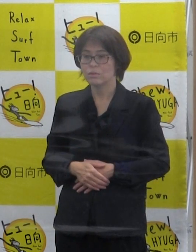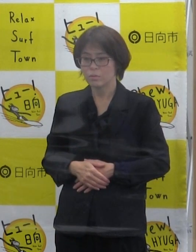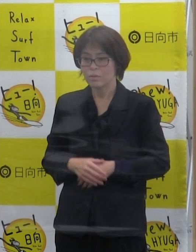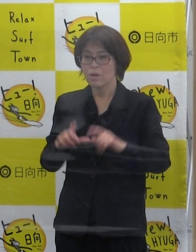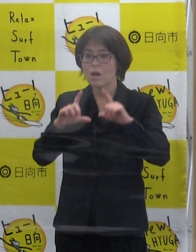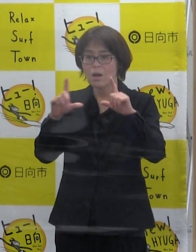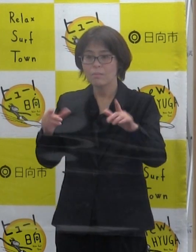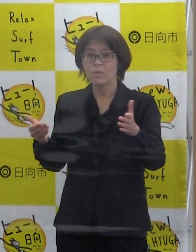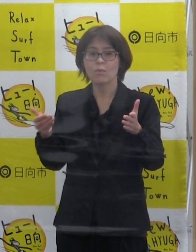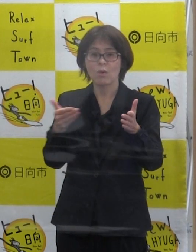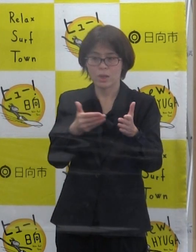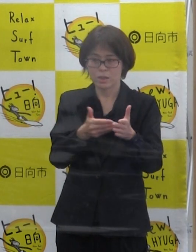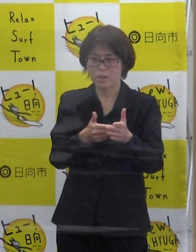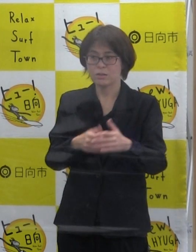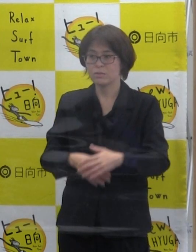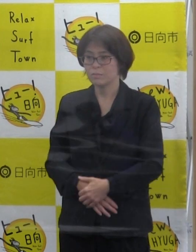発表事項は以上でございます。